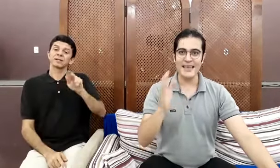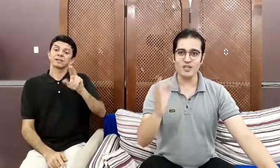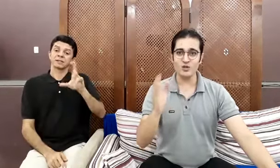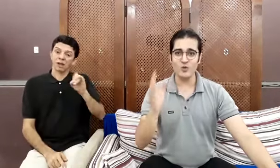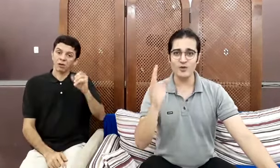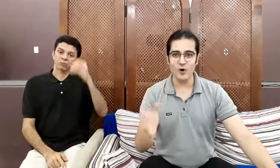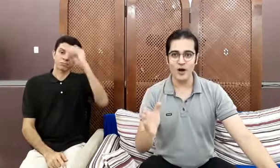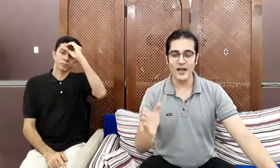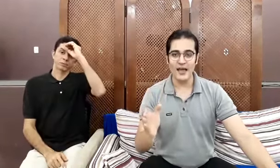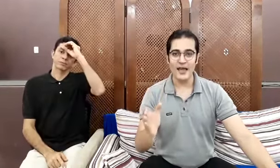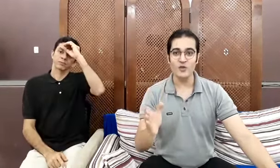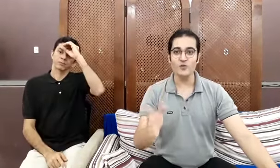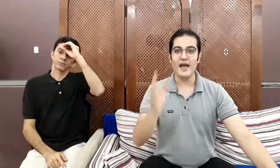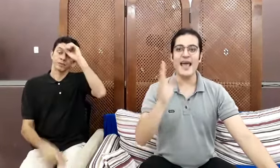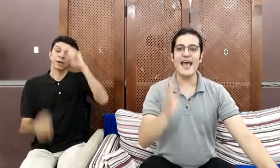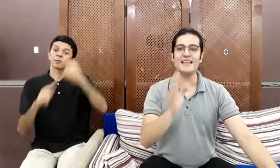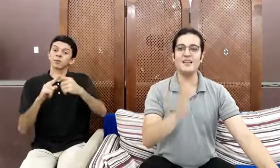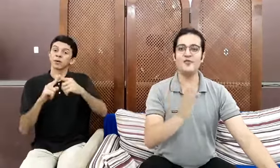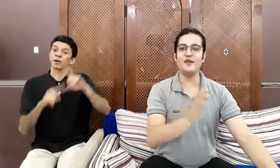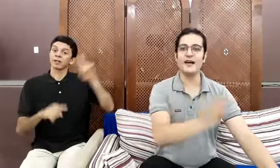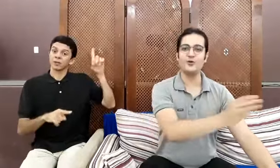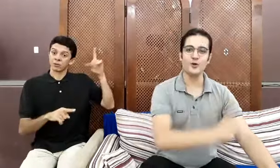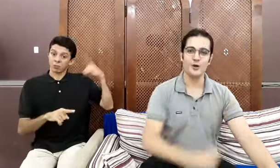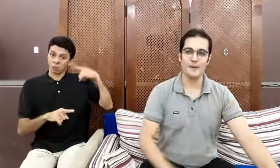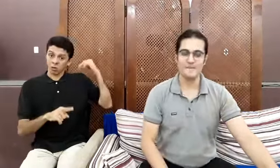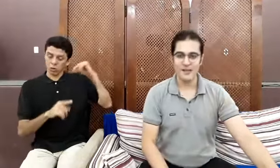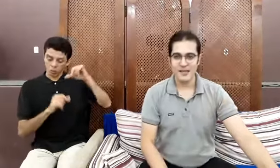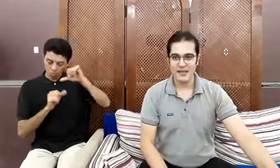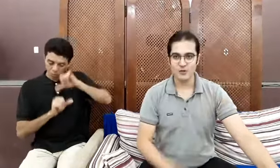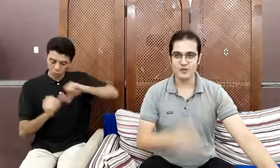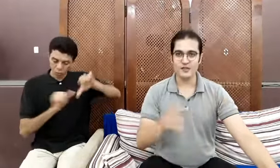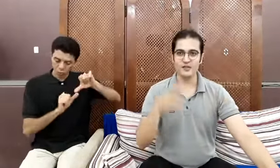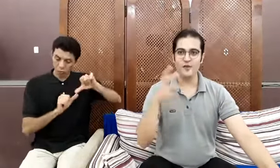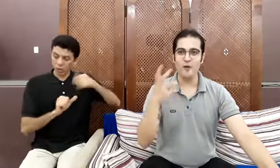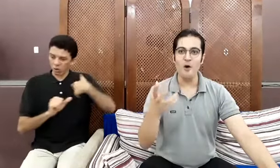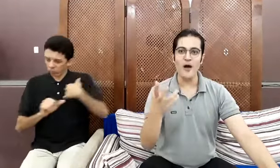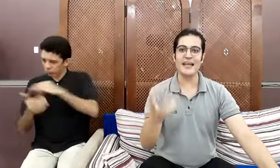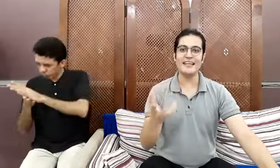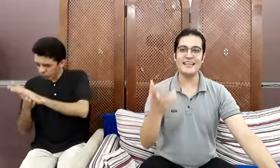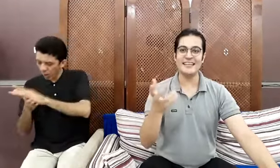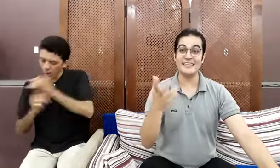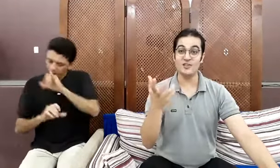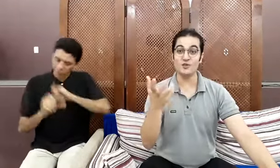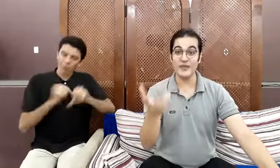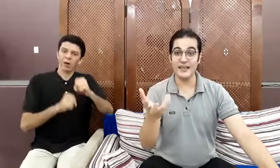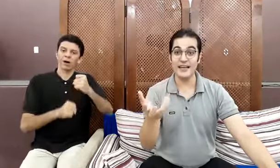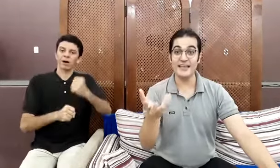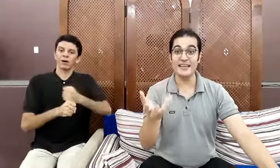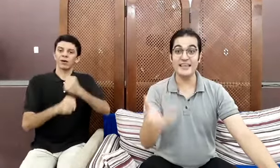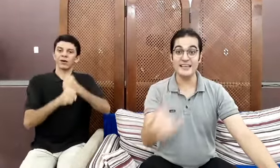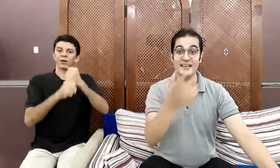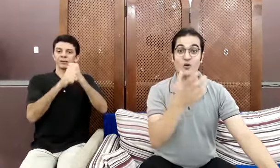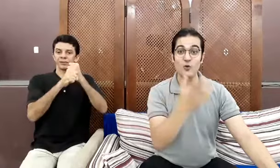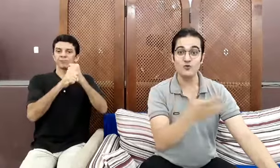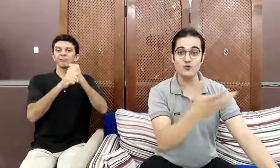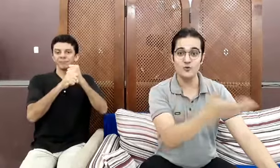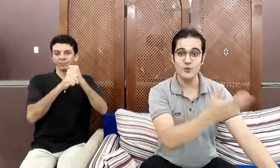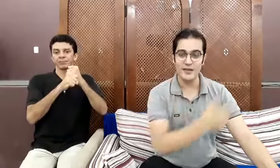aquele destruidor em um edificador. Deus transformou aquele que iria destruir naquele que